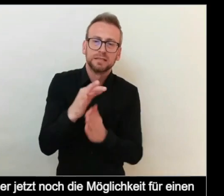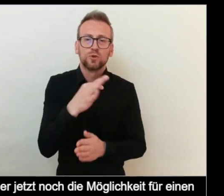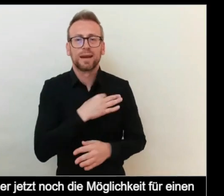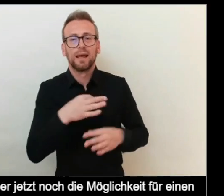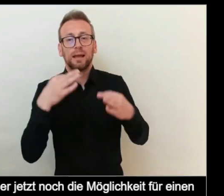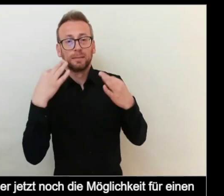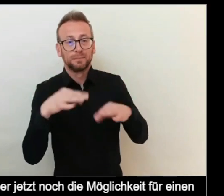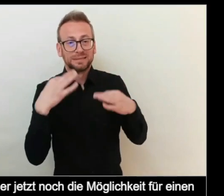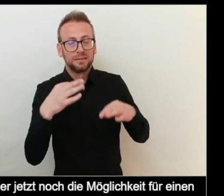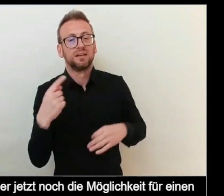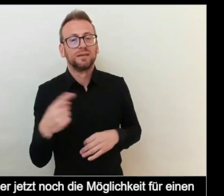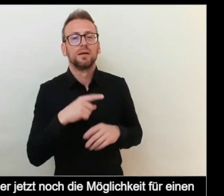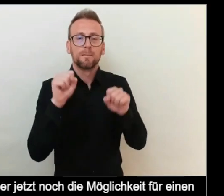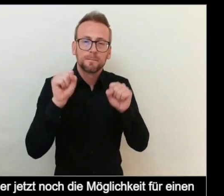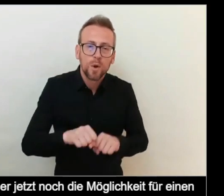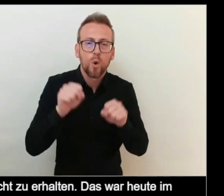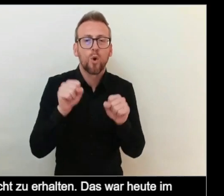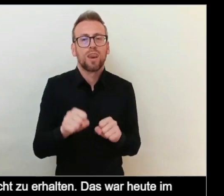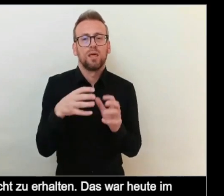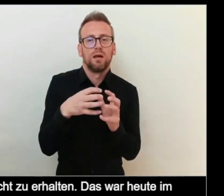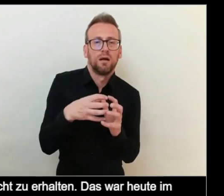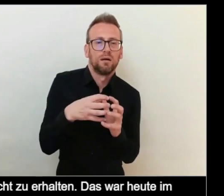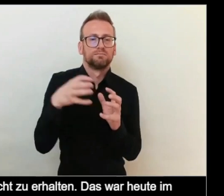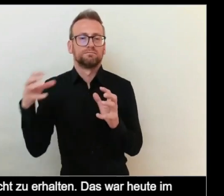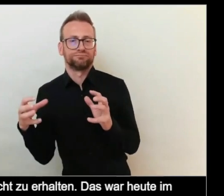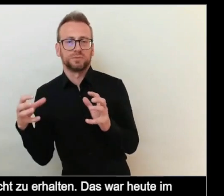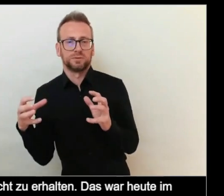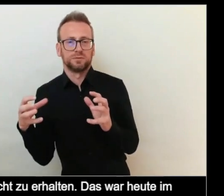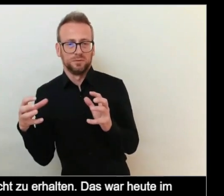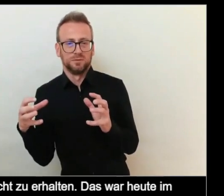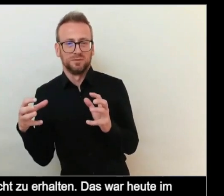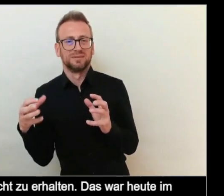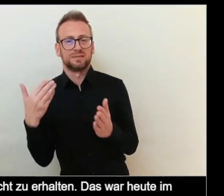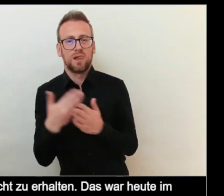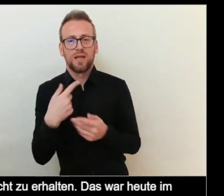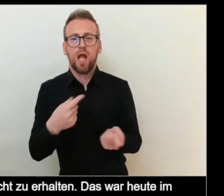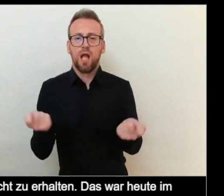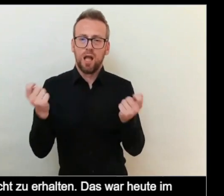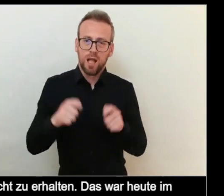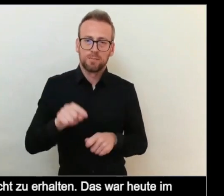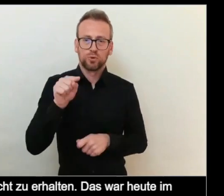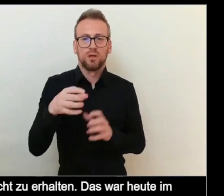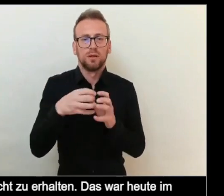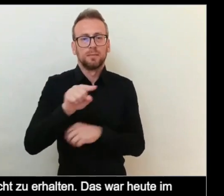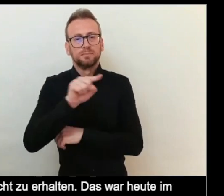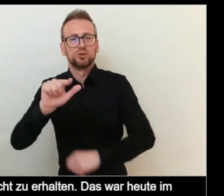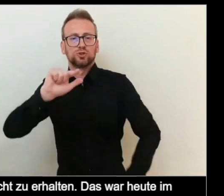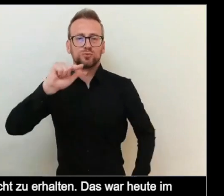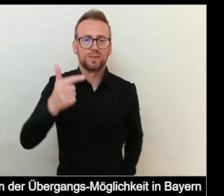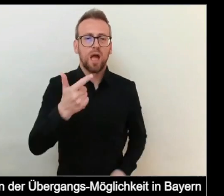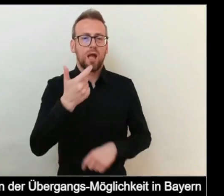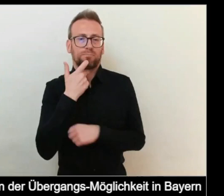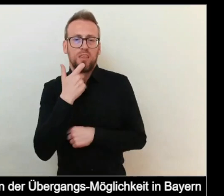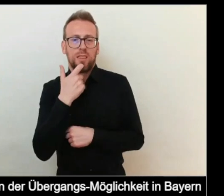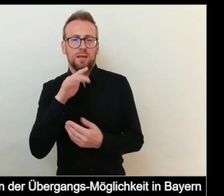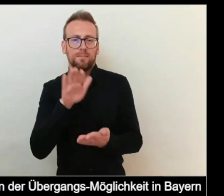und die Länder bittet, das doch unbedingt zu tun. Was heißt das jetzt konkret für Bayern? Das bedeutet konkret, dass wir